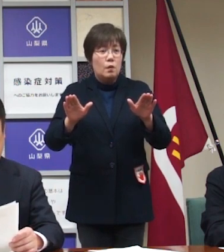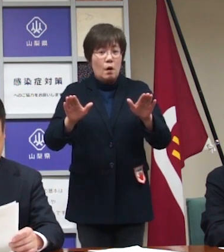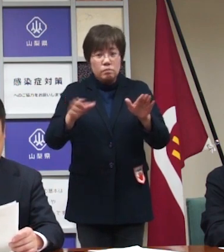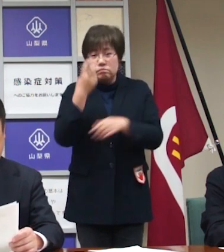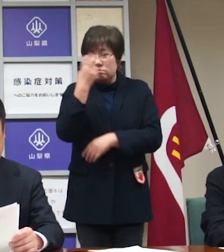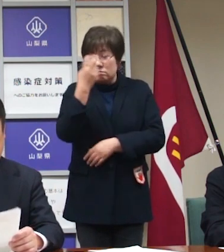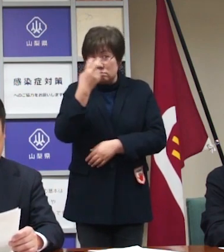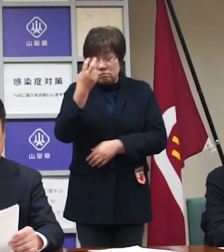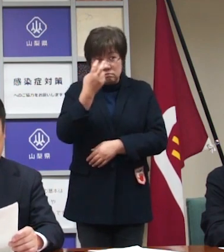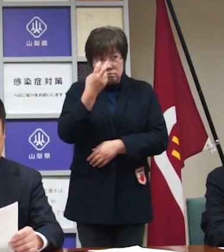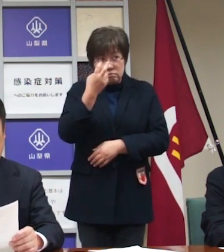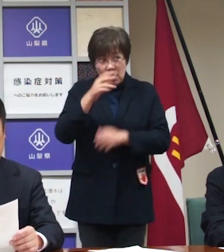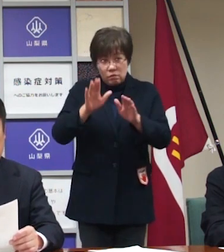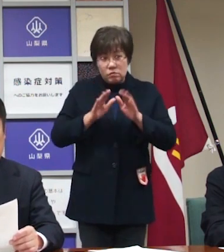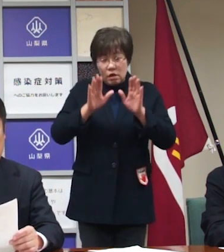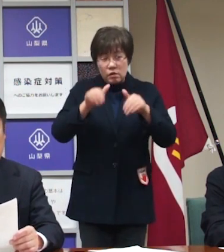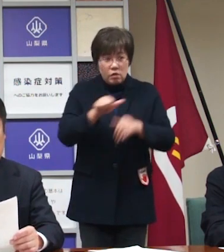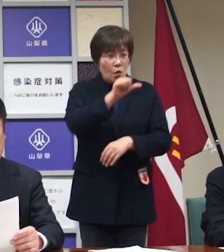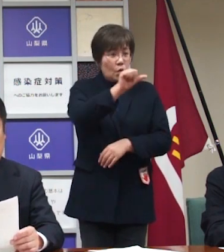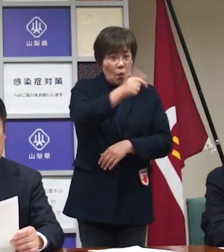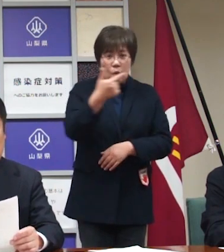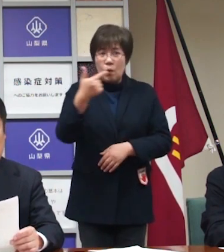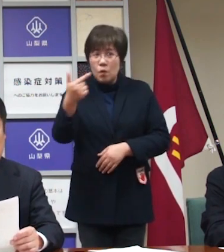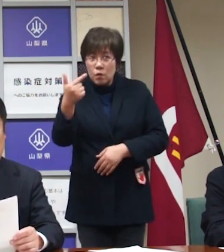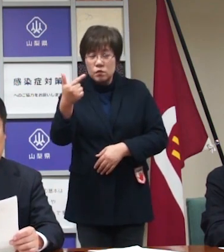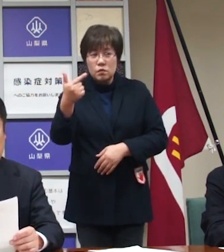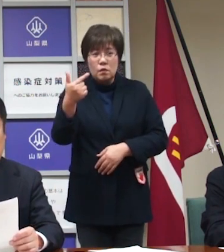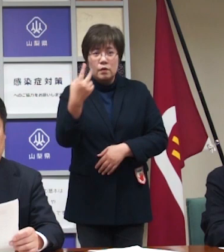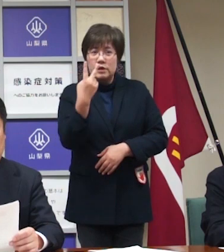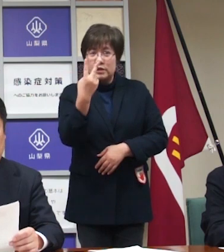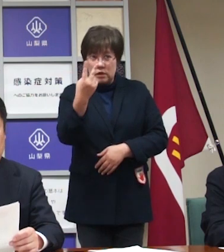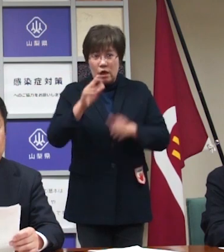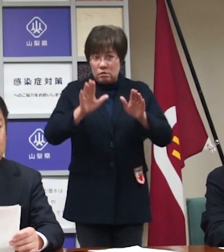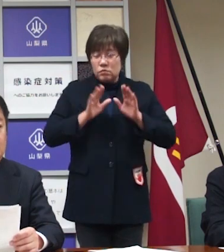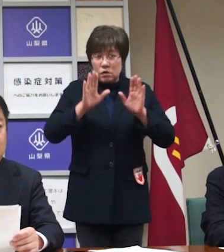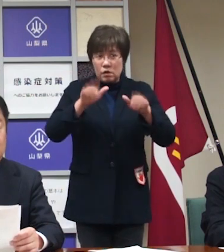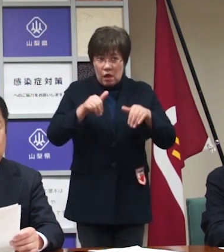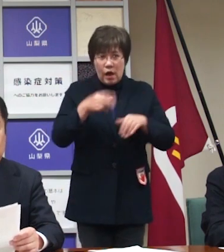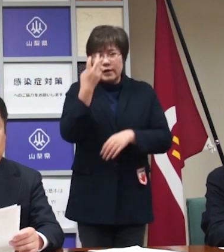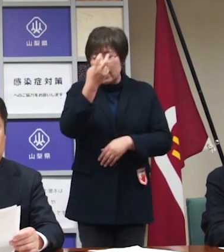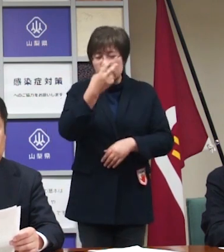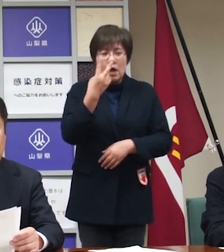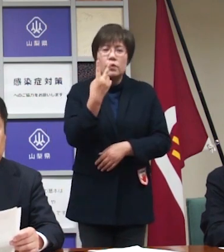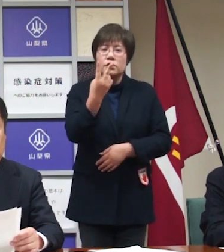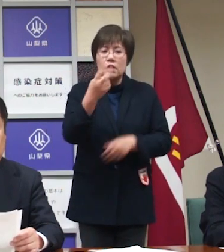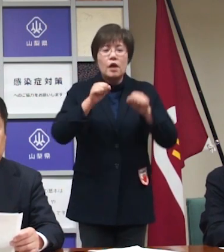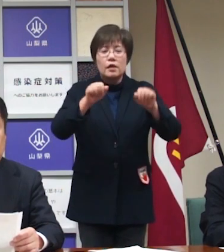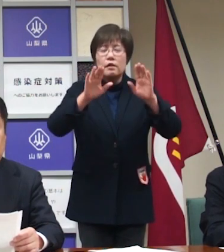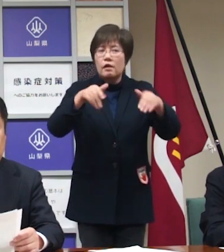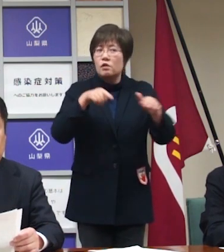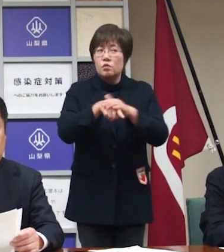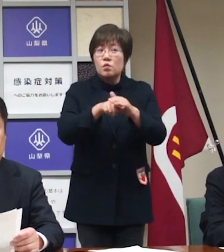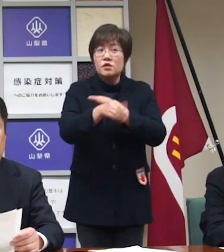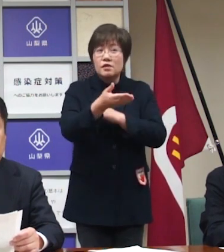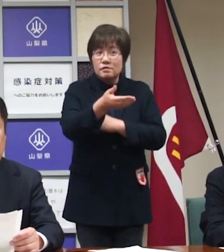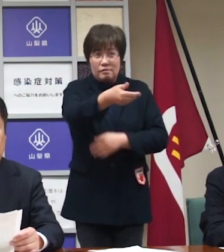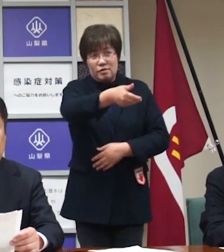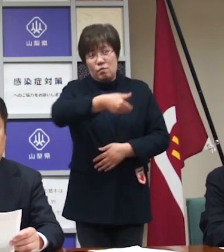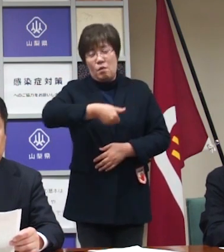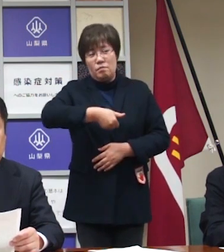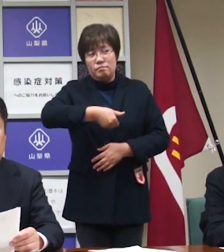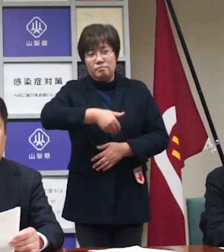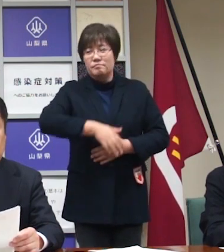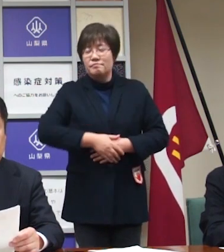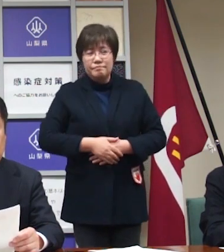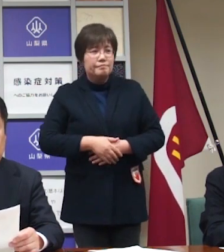のは5日と6日2回とっていうお話でしたけれども、それはなぜ2回と思ったんですか。 5日